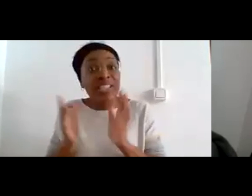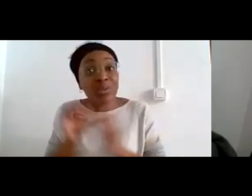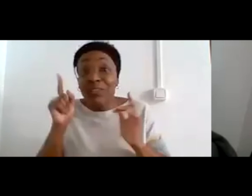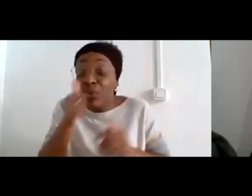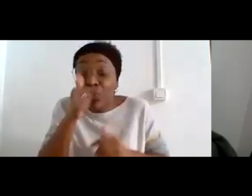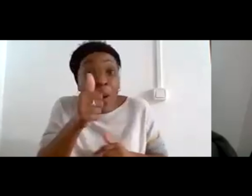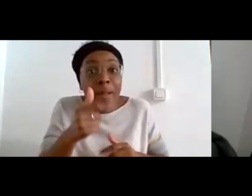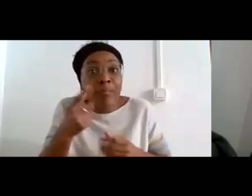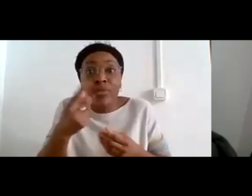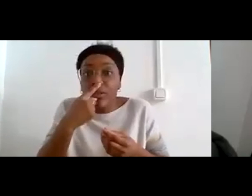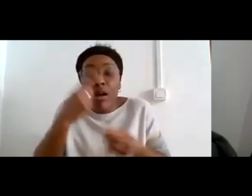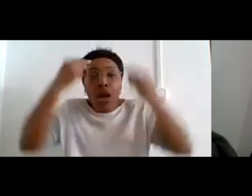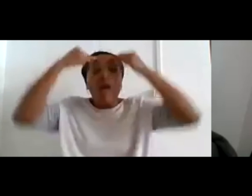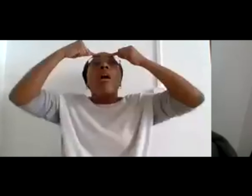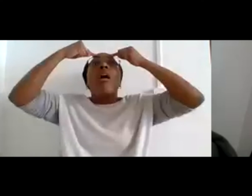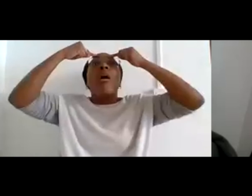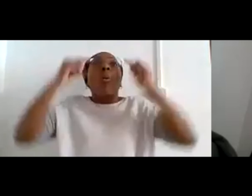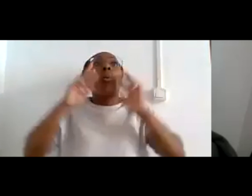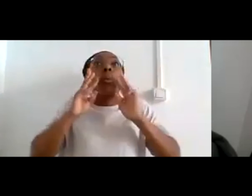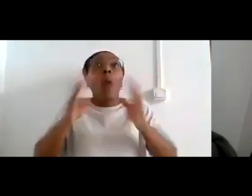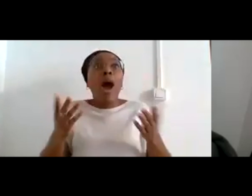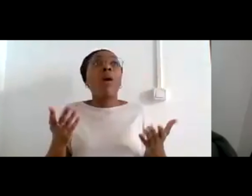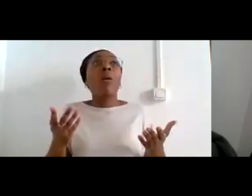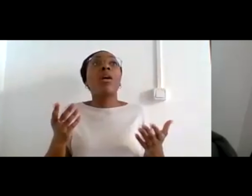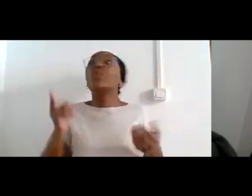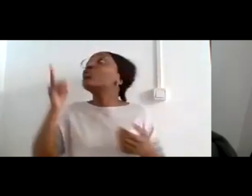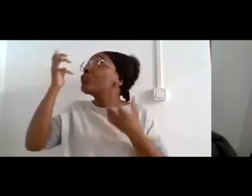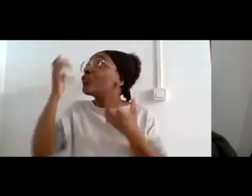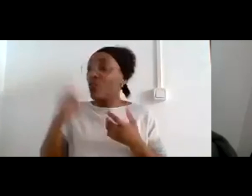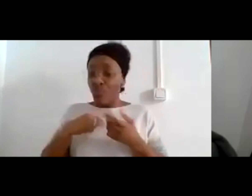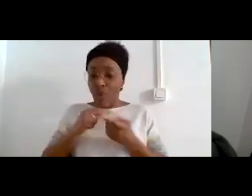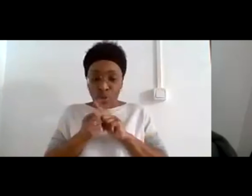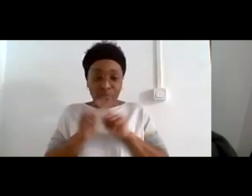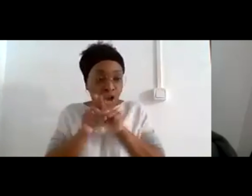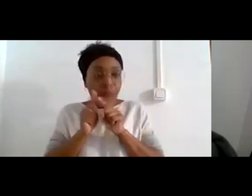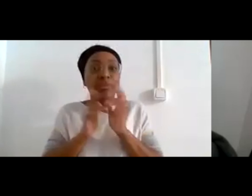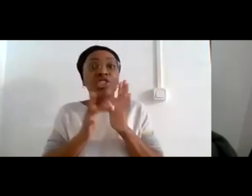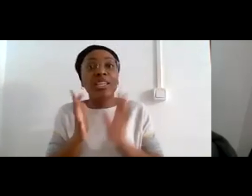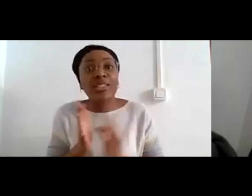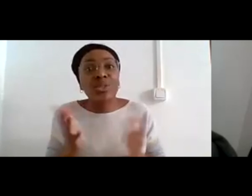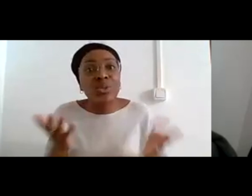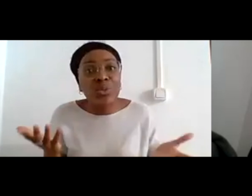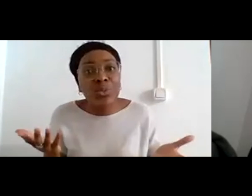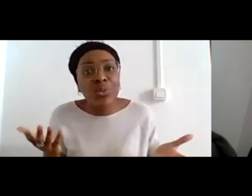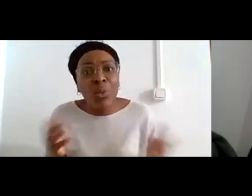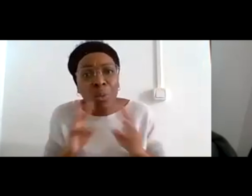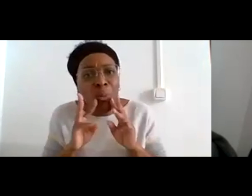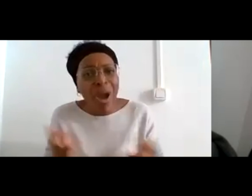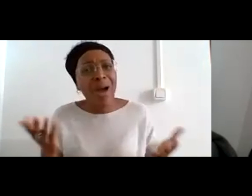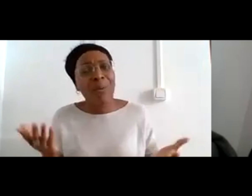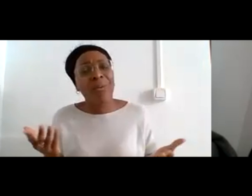dire: «Waouh, Seigneur, tu veux qu'on soit comme Christ.» Vous savez que Jésus a dit quoi? «Je vous appelle amis.»